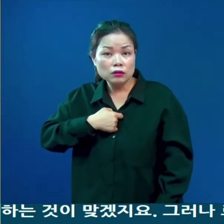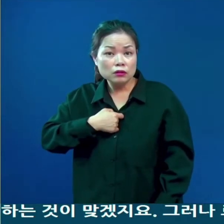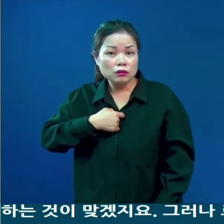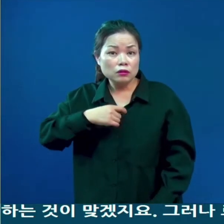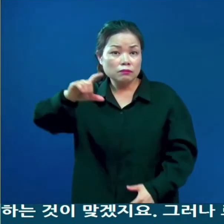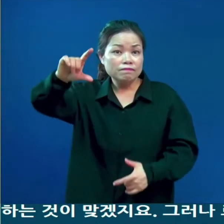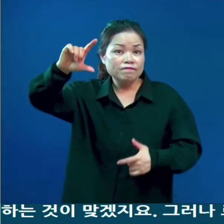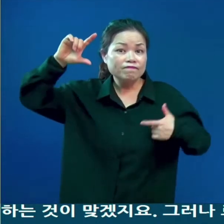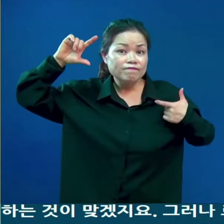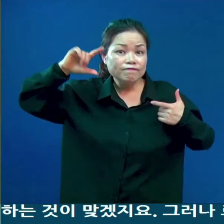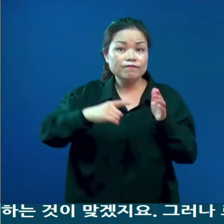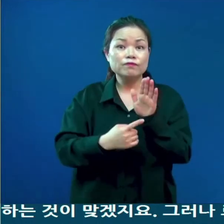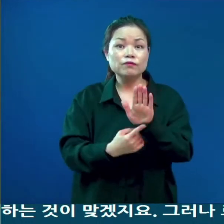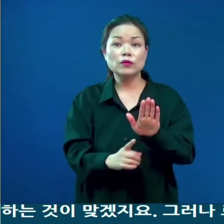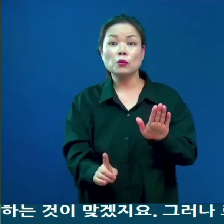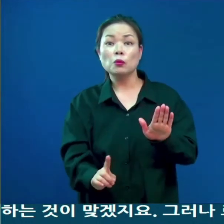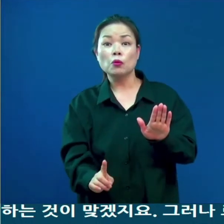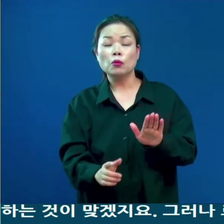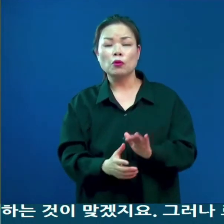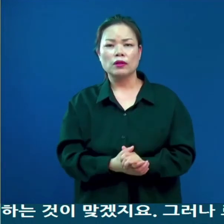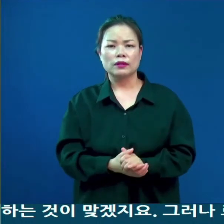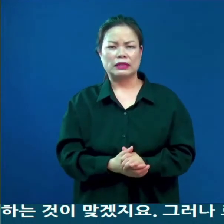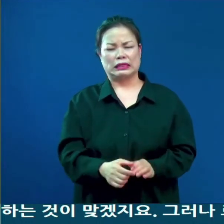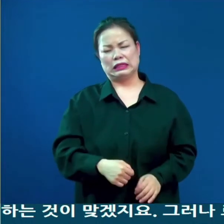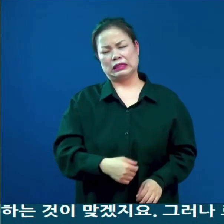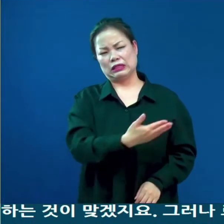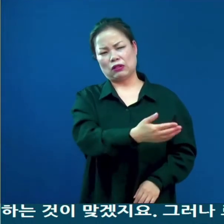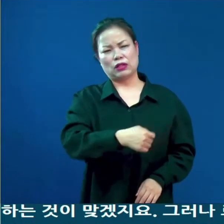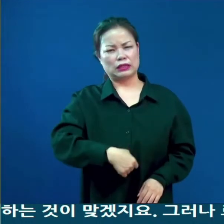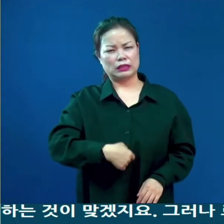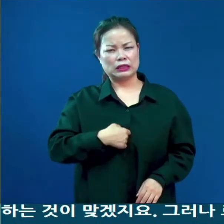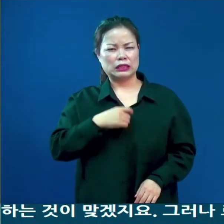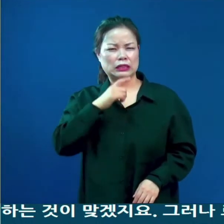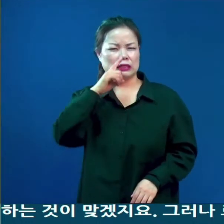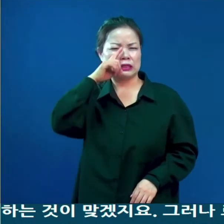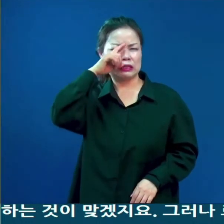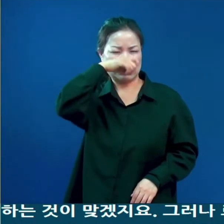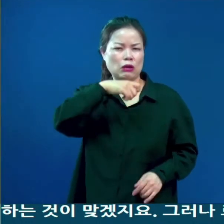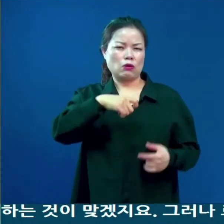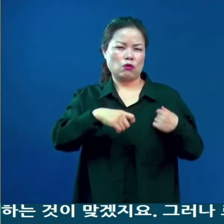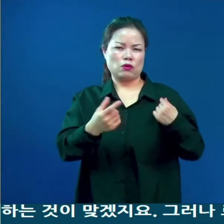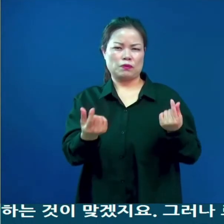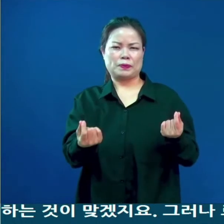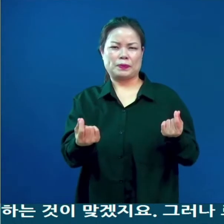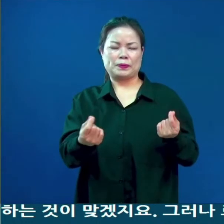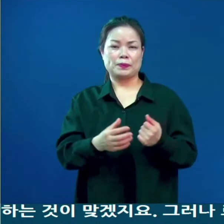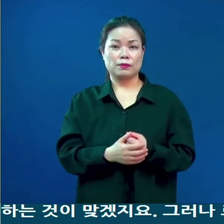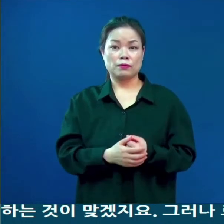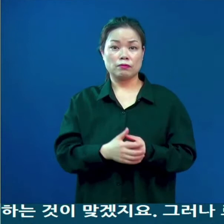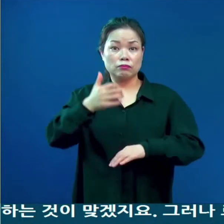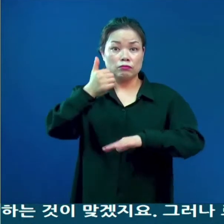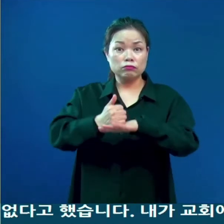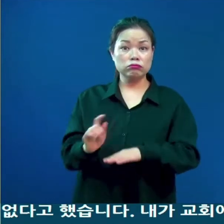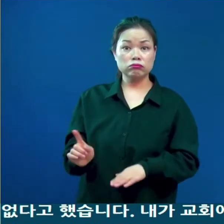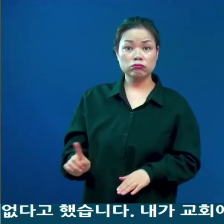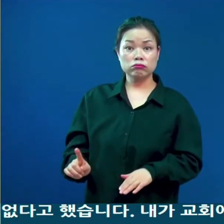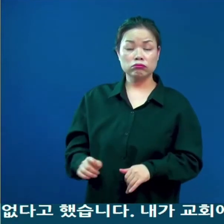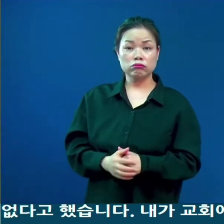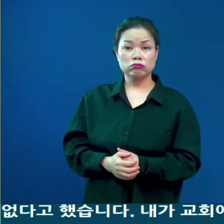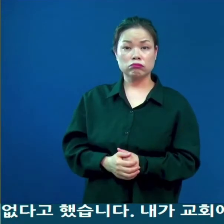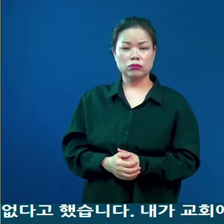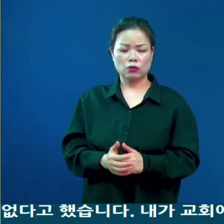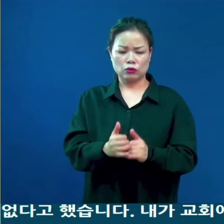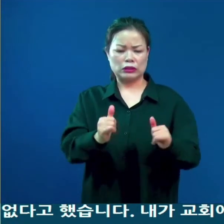드러내고자 할 때 딱 드러나는 게 뭐예요? 너희의 의는 더러운 옷에 불과하다. 결국 이게 무슨 말이에요?